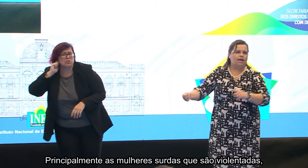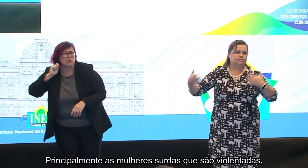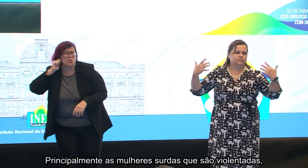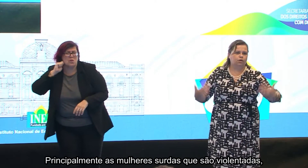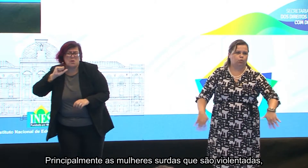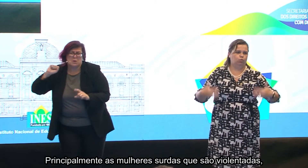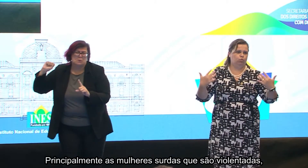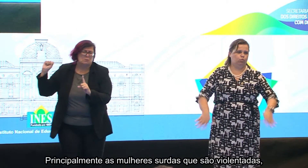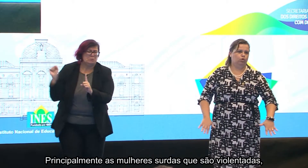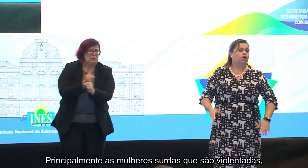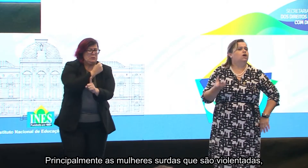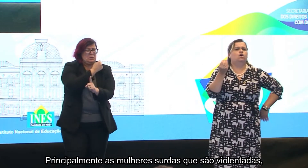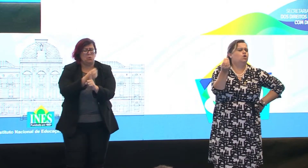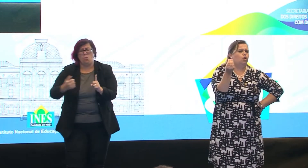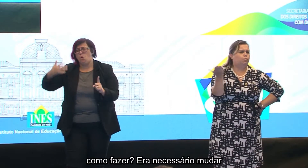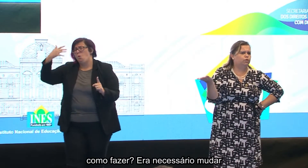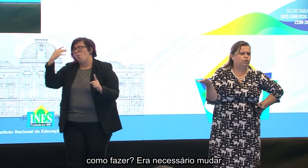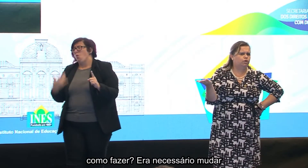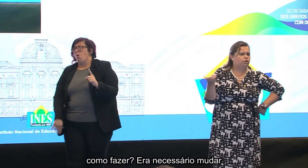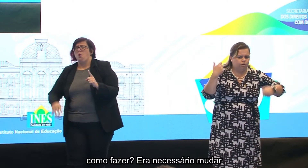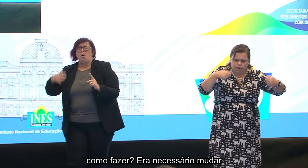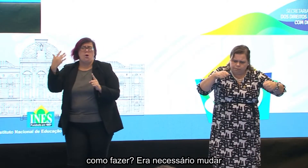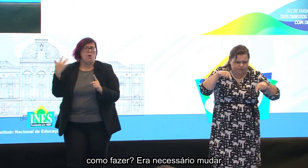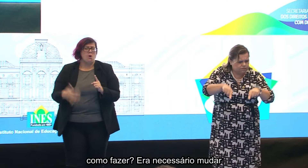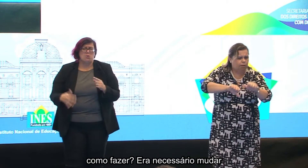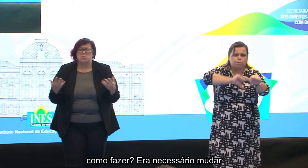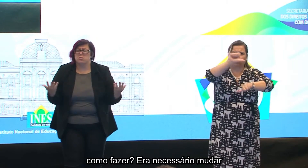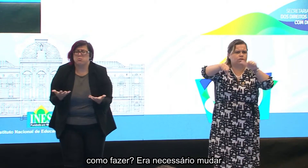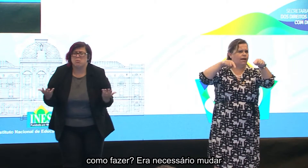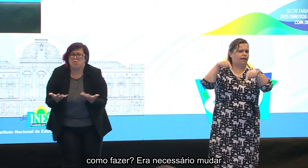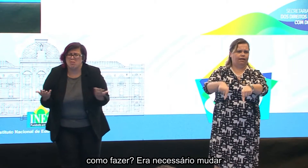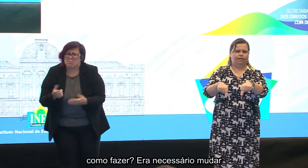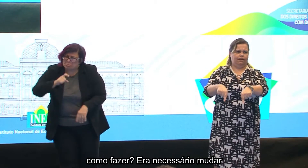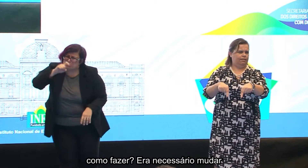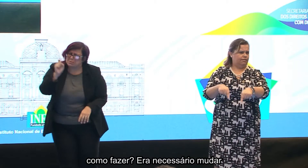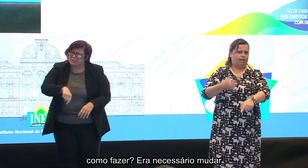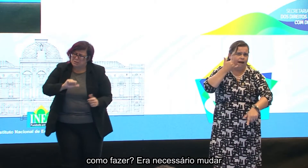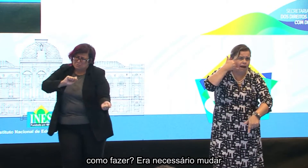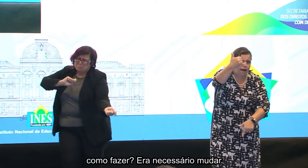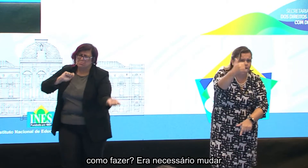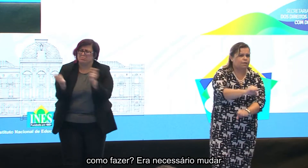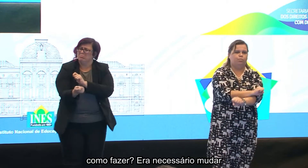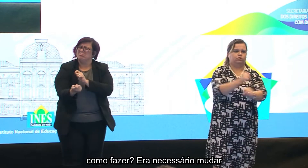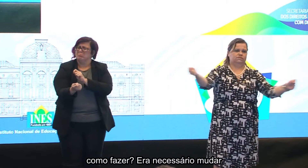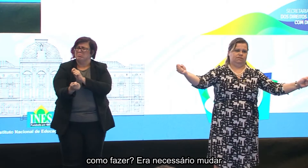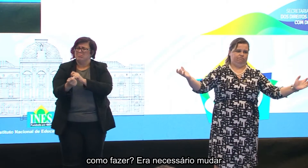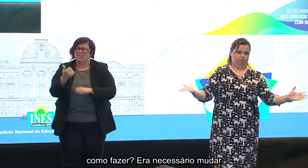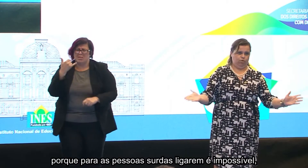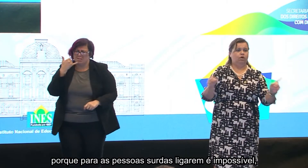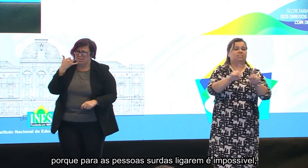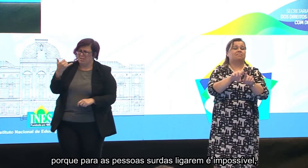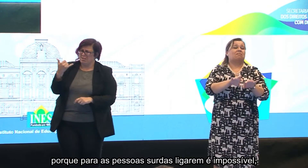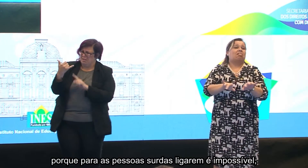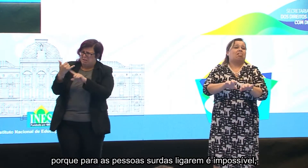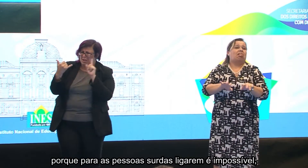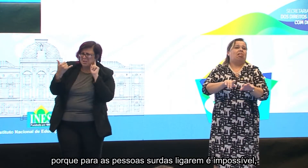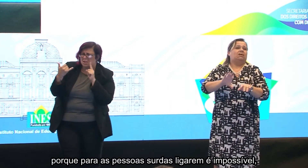surdas que são violentadas. Como fazer? Como fazer? Então, era necessário mudar, porque para as pessoas surdas